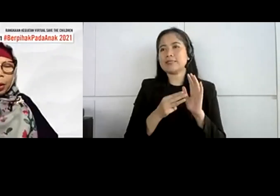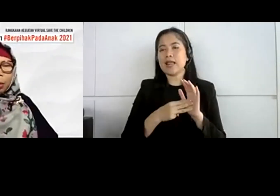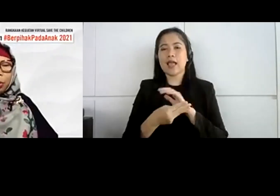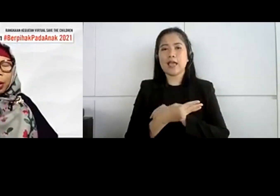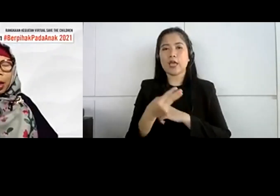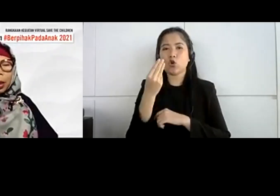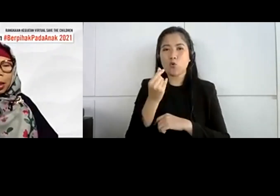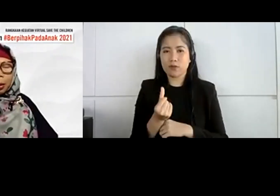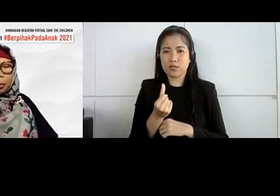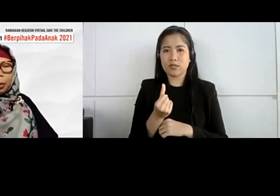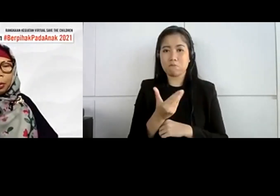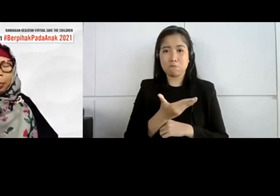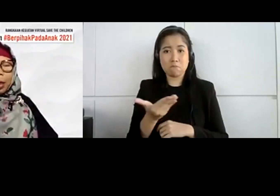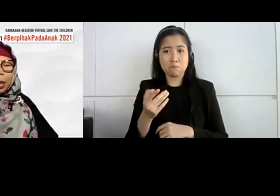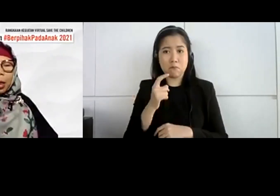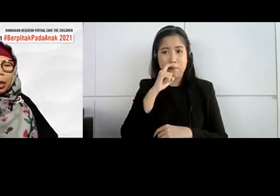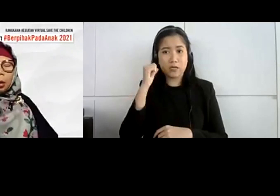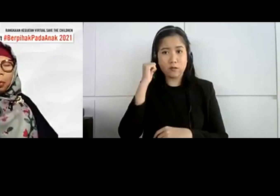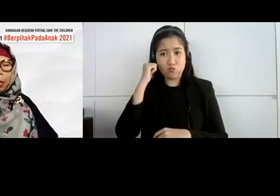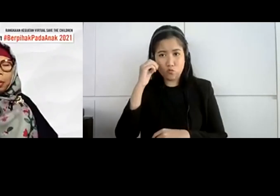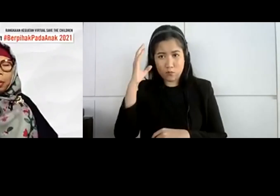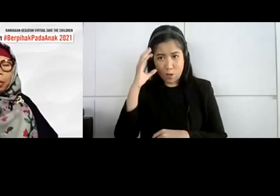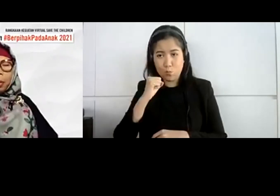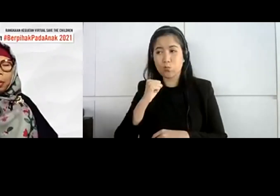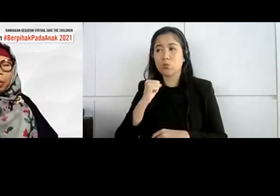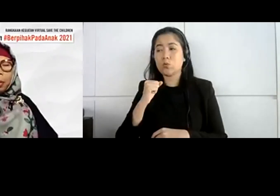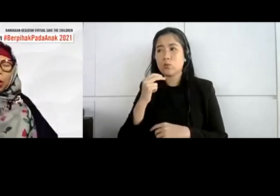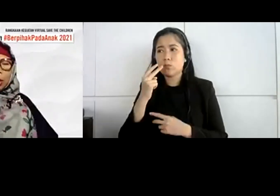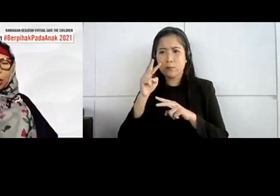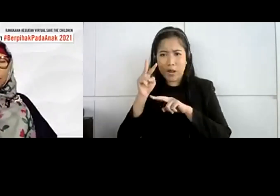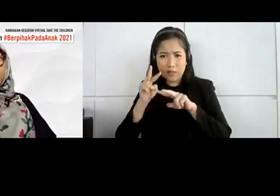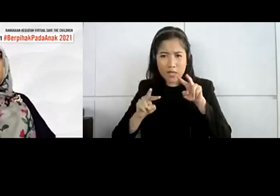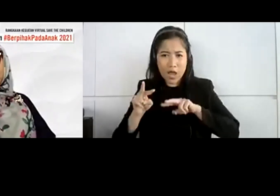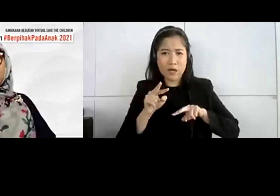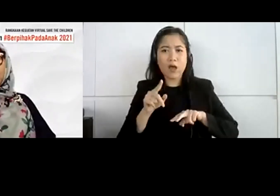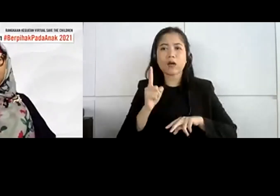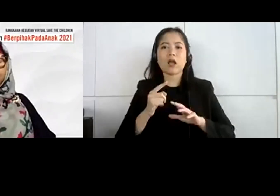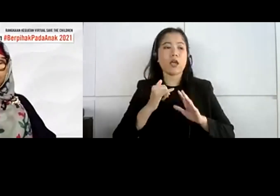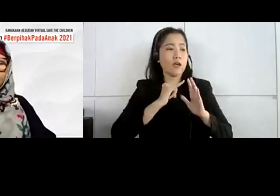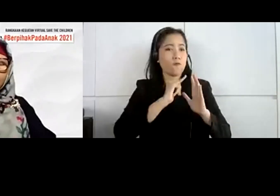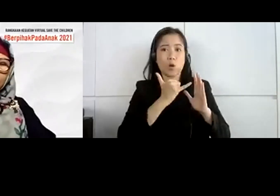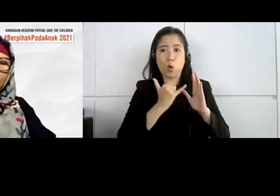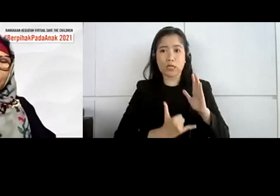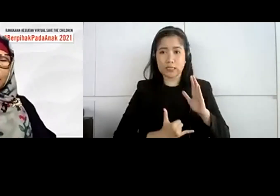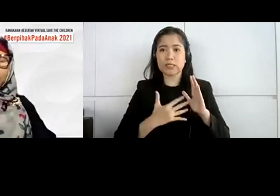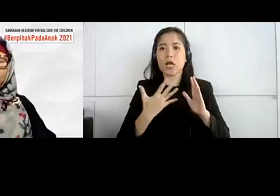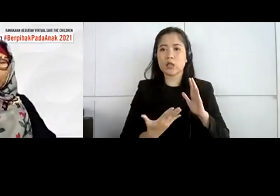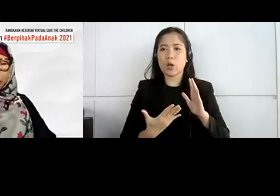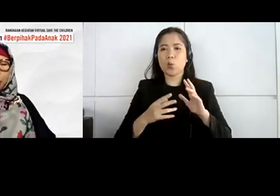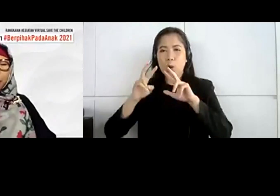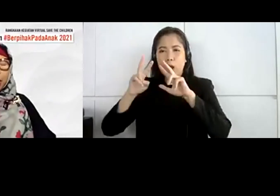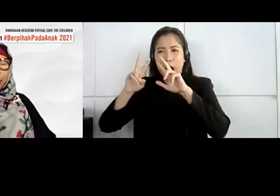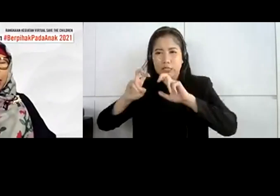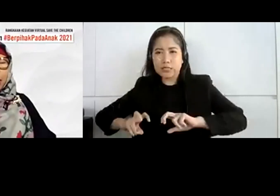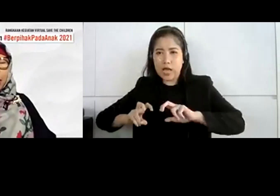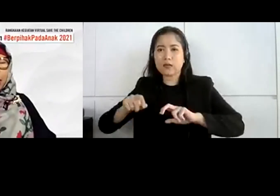kalau Bapak Ibu perhatikan, pelajari dari berbagai evaluasi kajian yang dilakukan